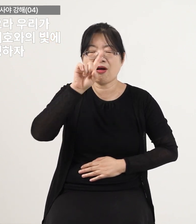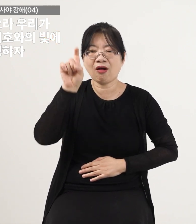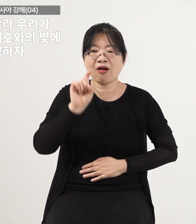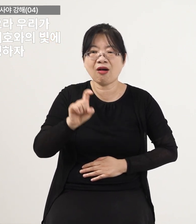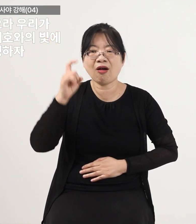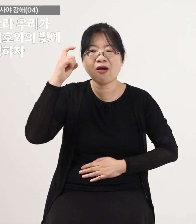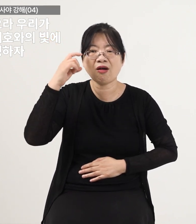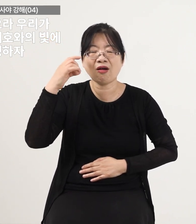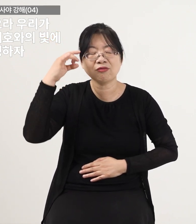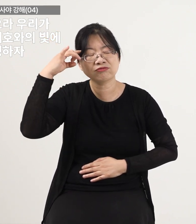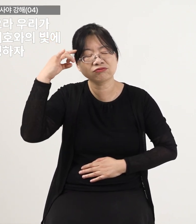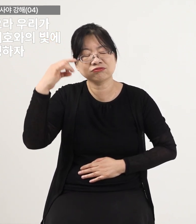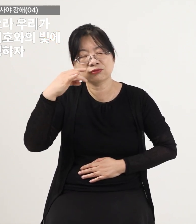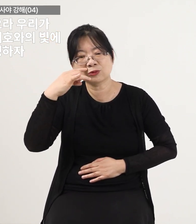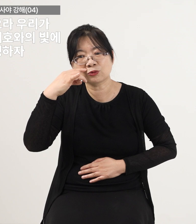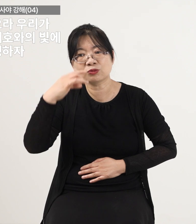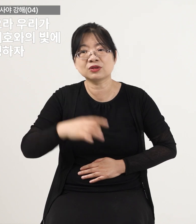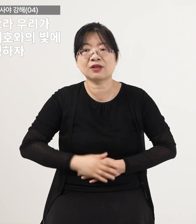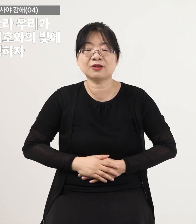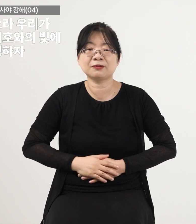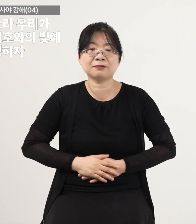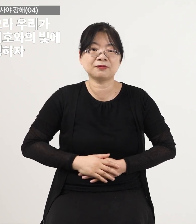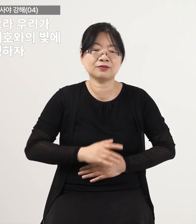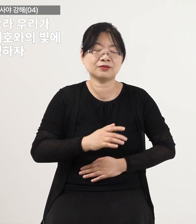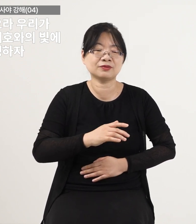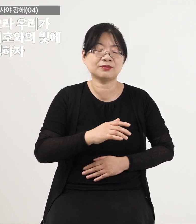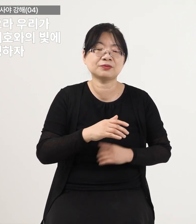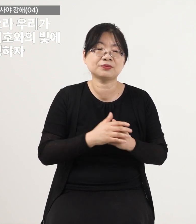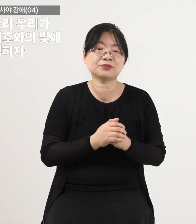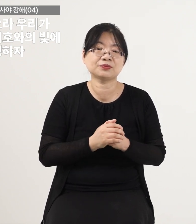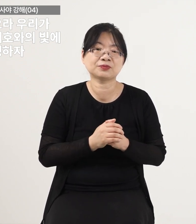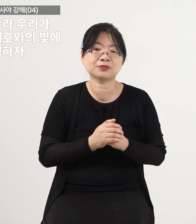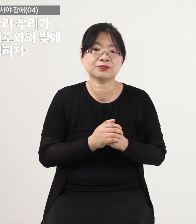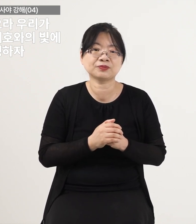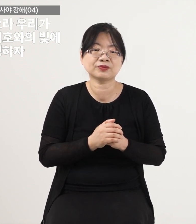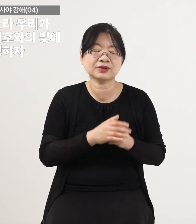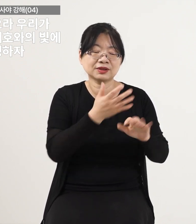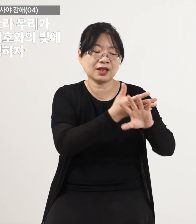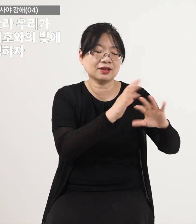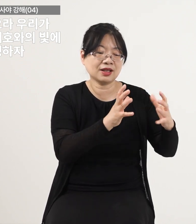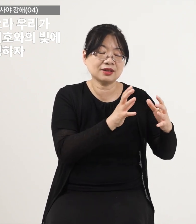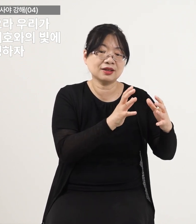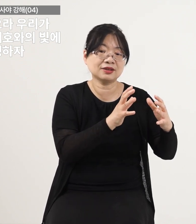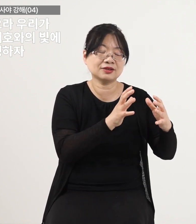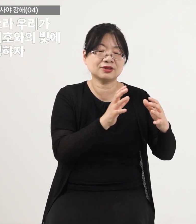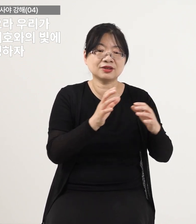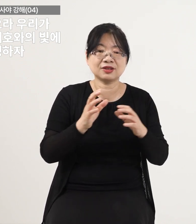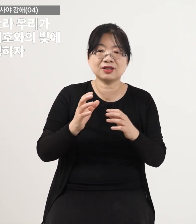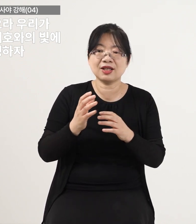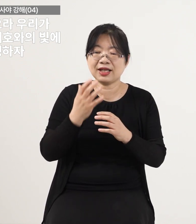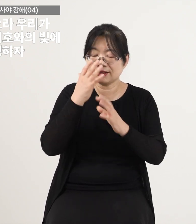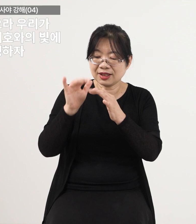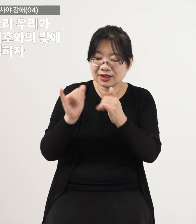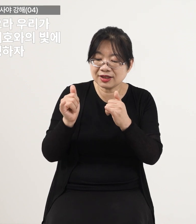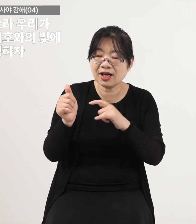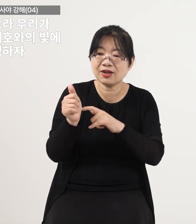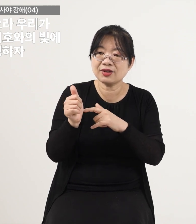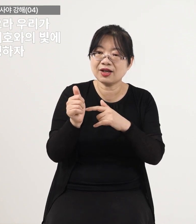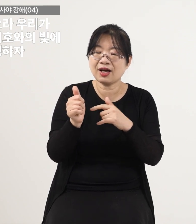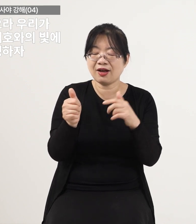그들이 서로 부족하더라도 열방이 그들을 군박하고